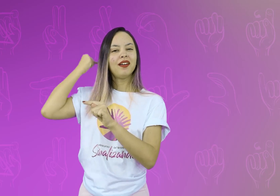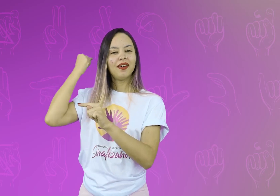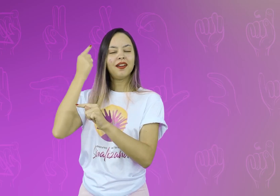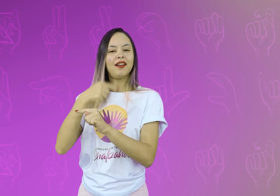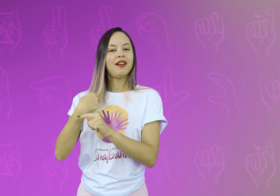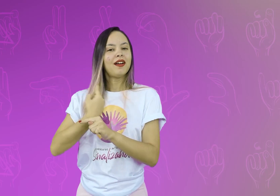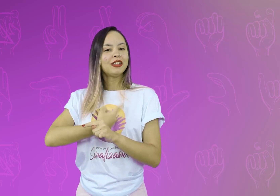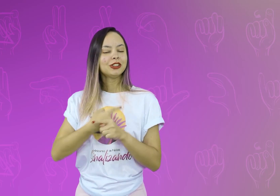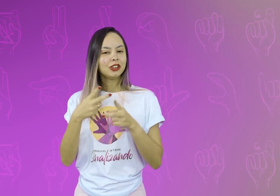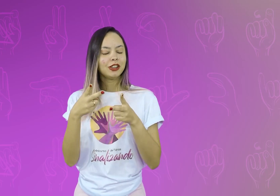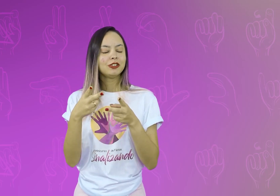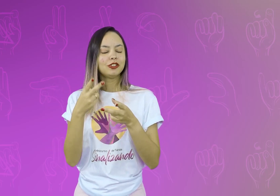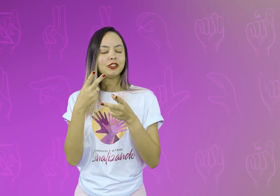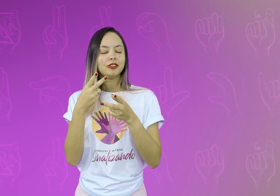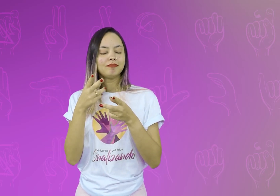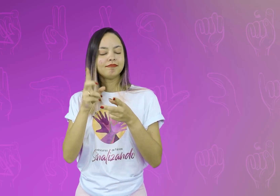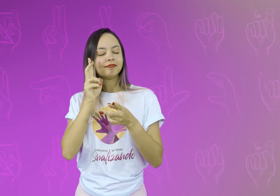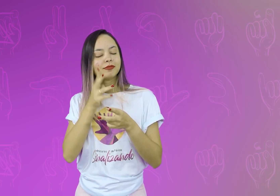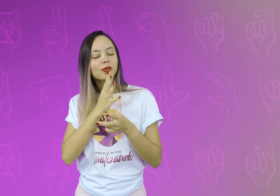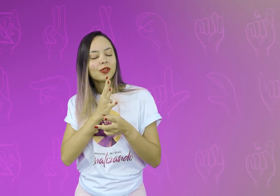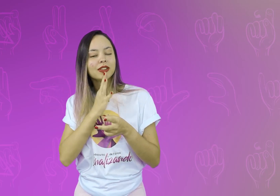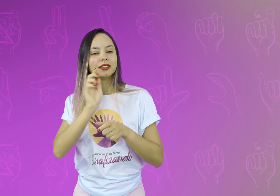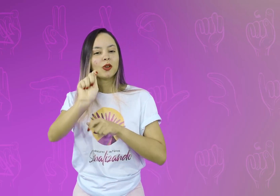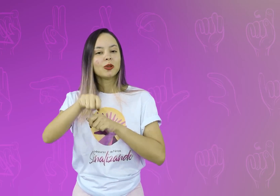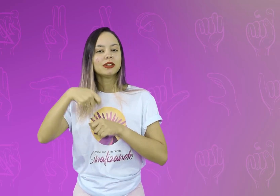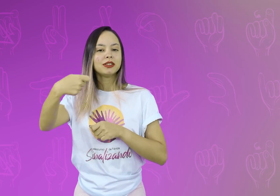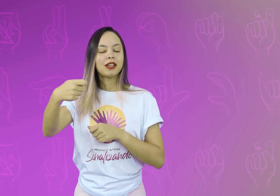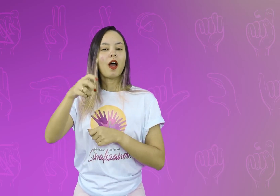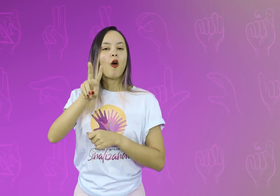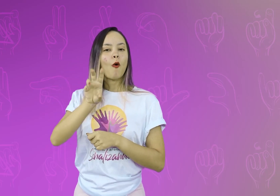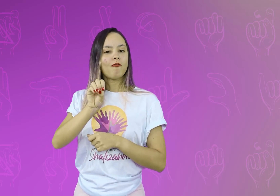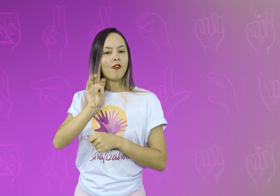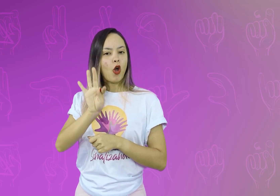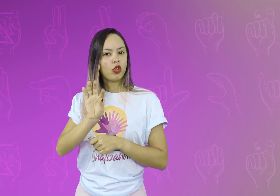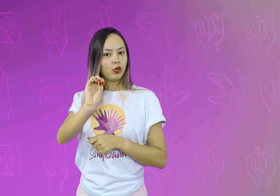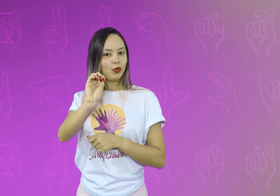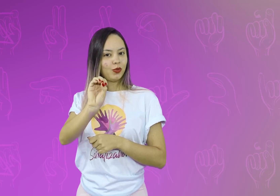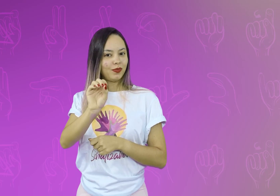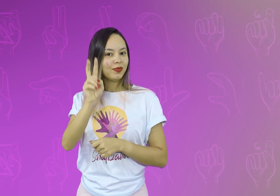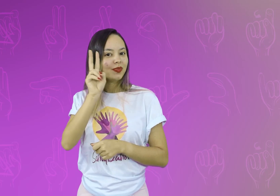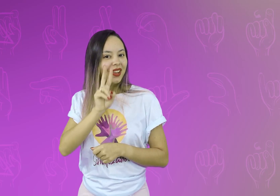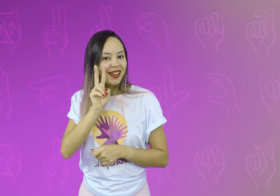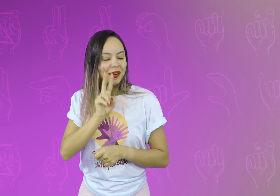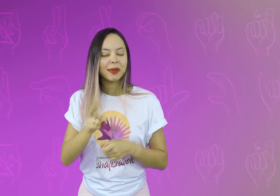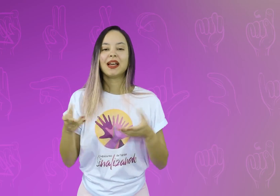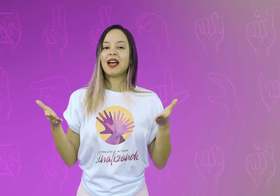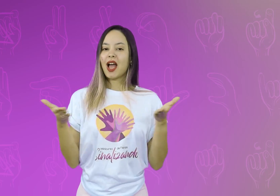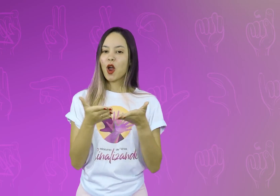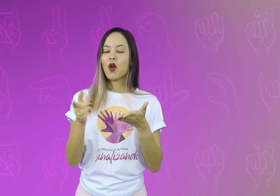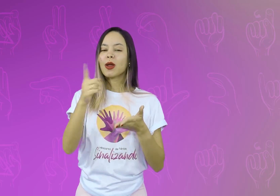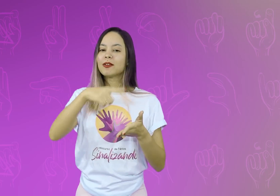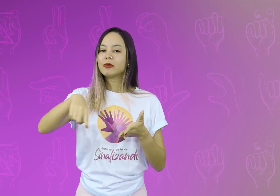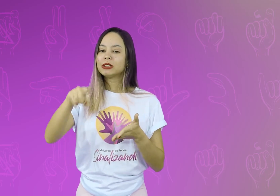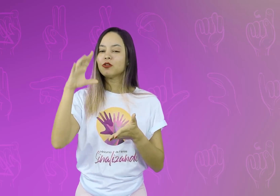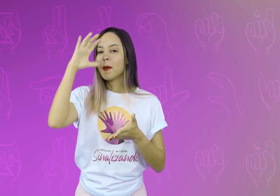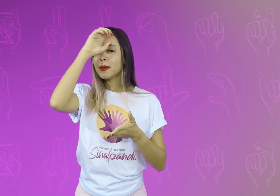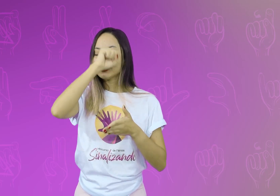Lembra que lá no iniciozinho da aula, a gente conheceu o sinal de voto.